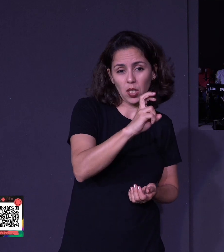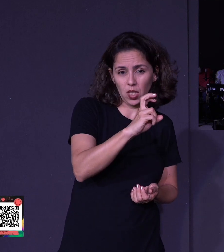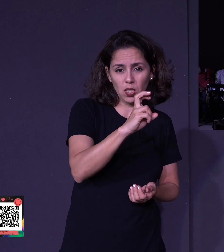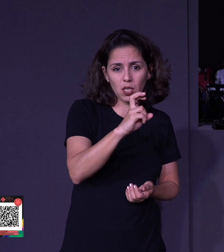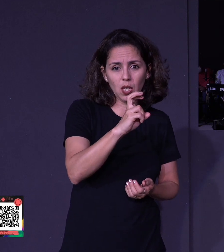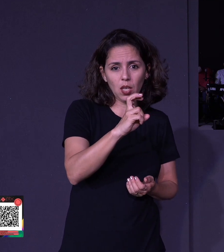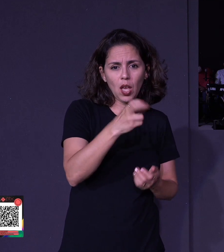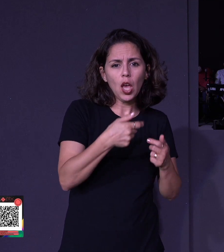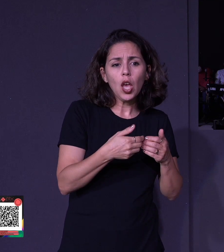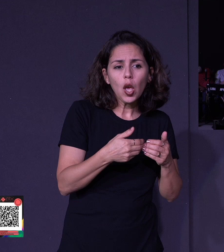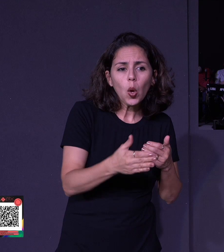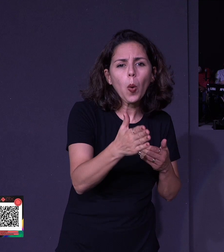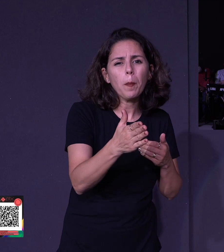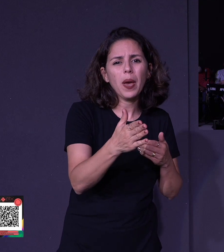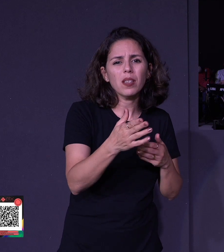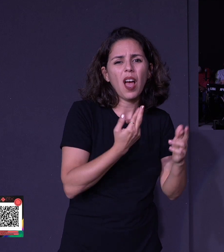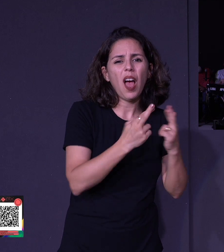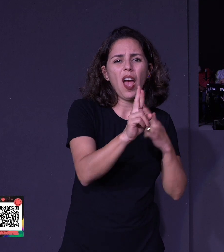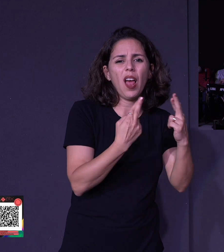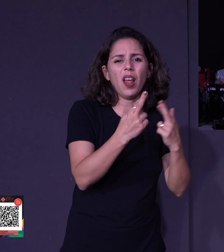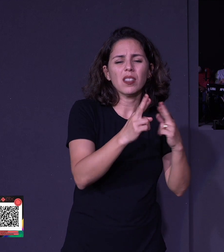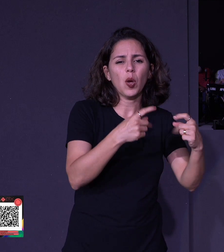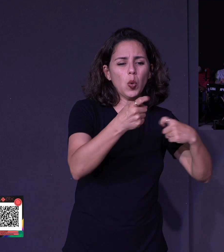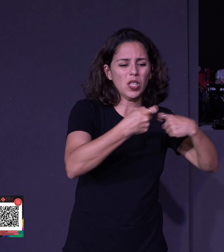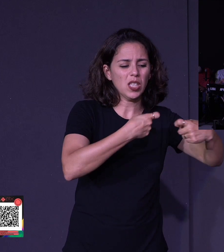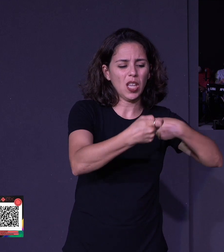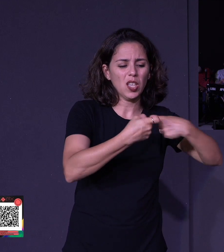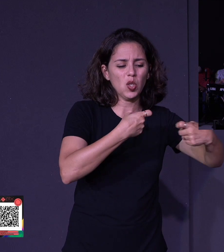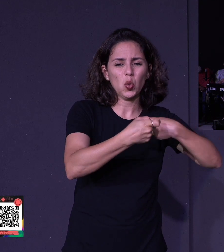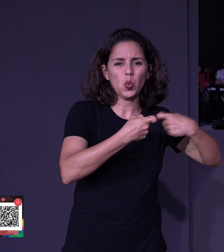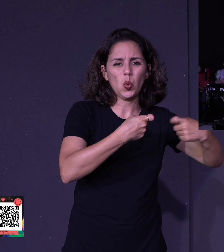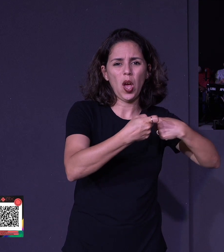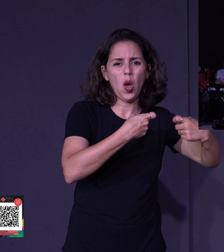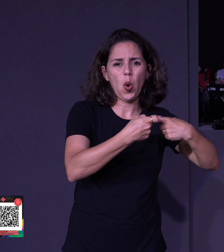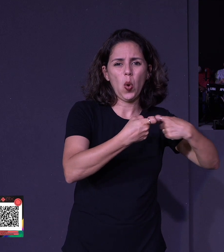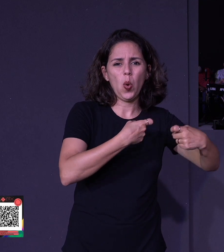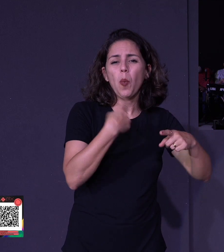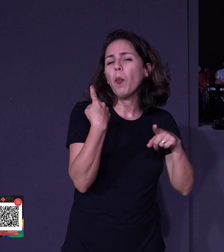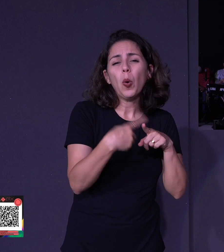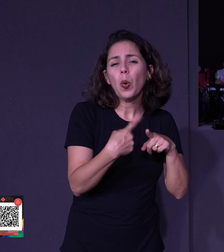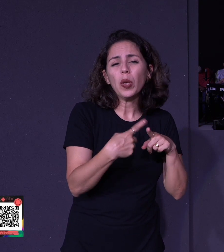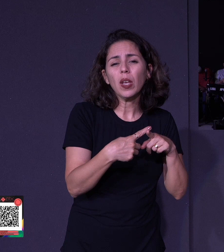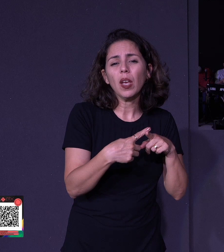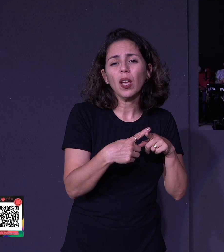Pela falta da presença do pai na vida da menina.